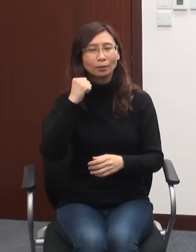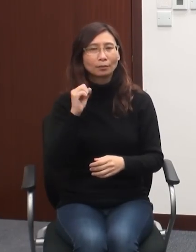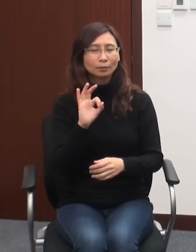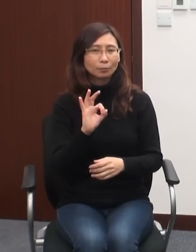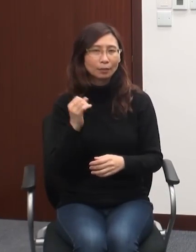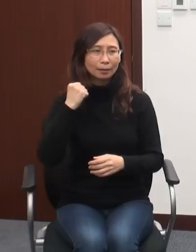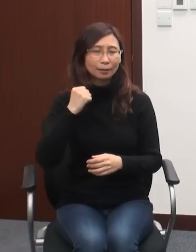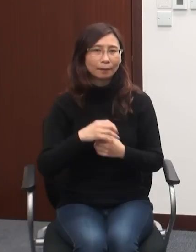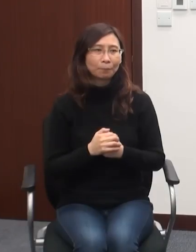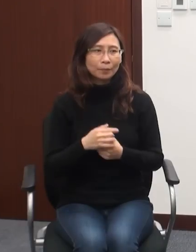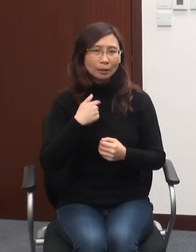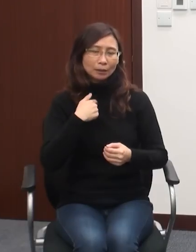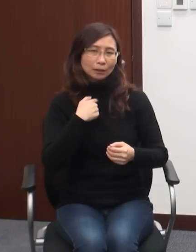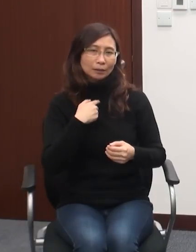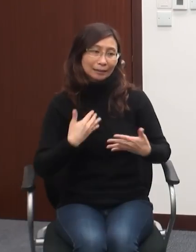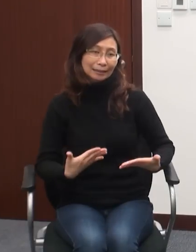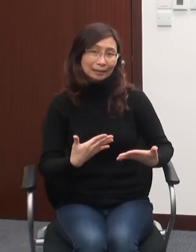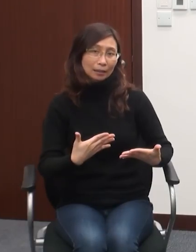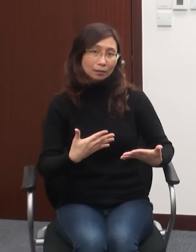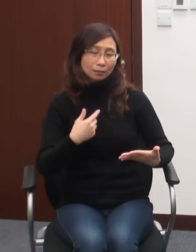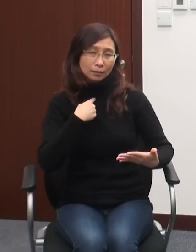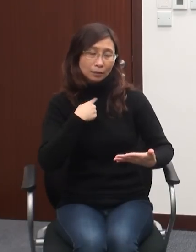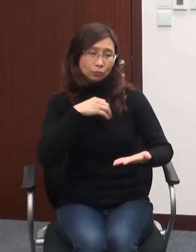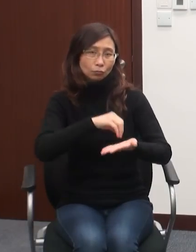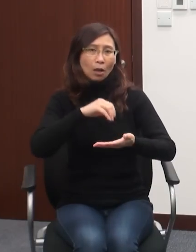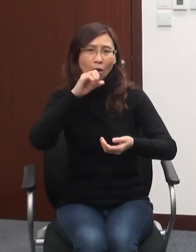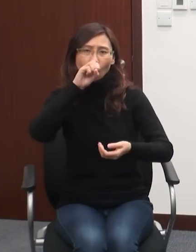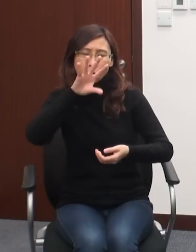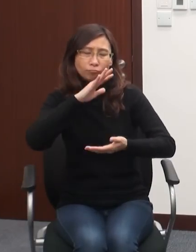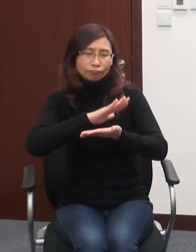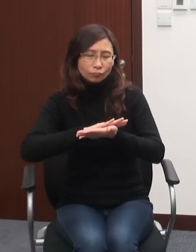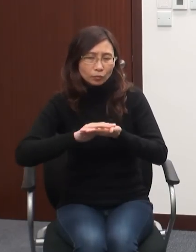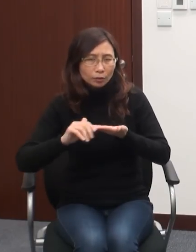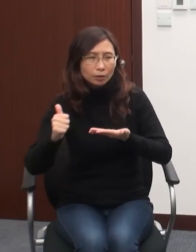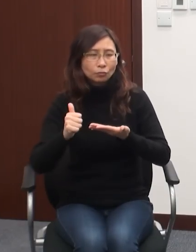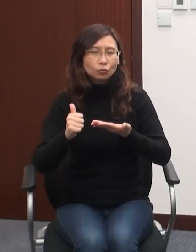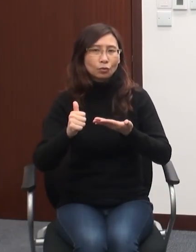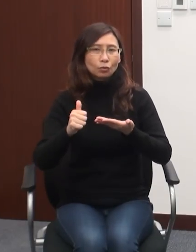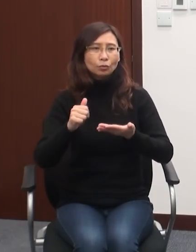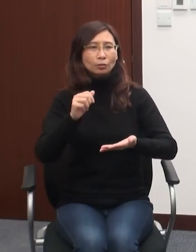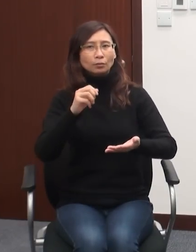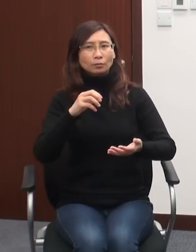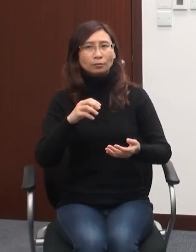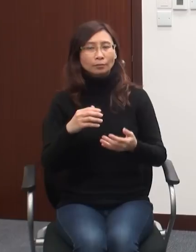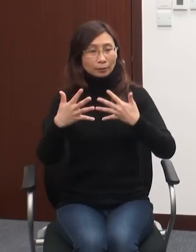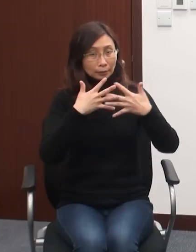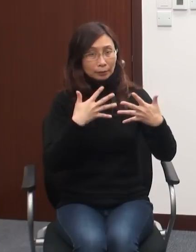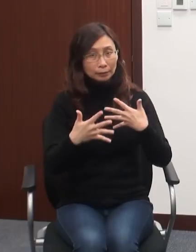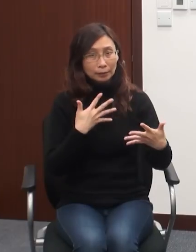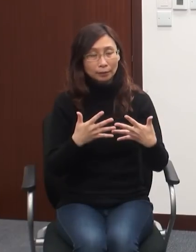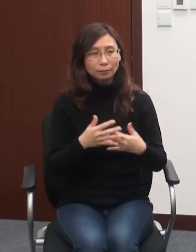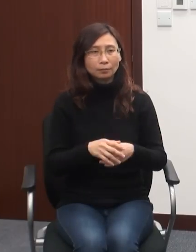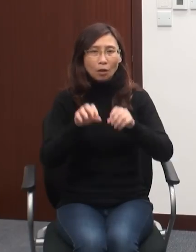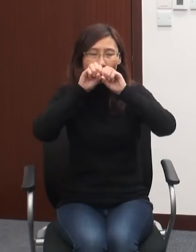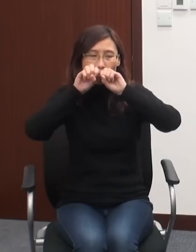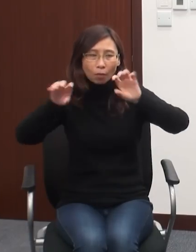係佢而家要確切講清楚成個論述同埋立場，然後咧係同香